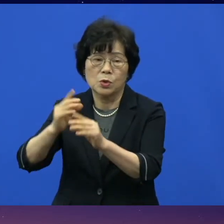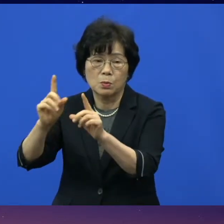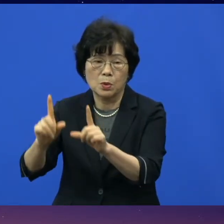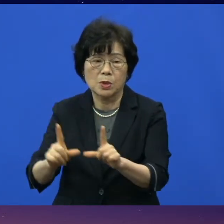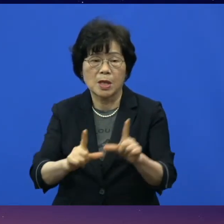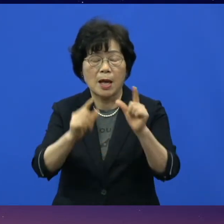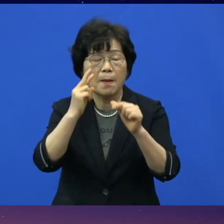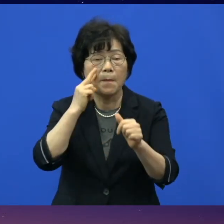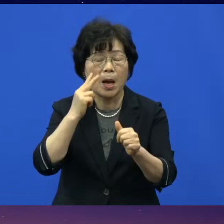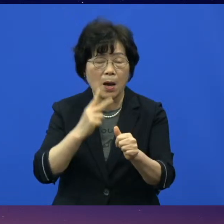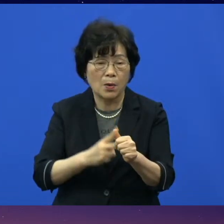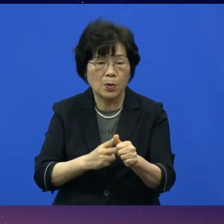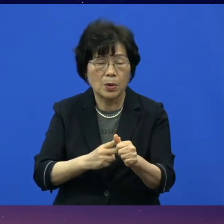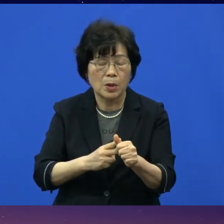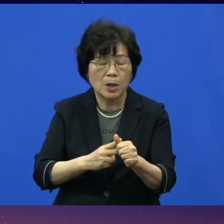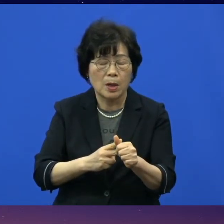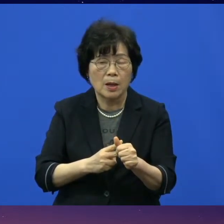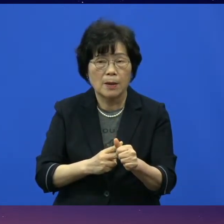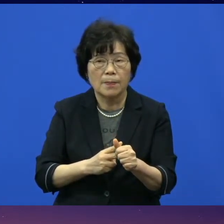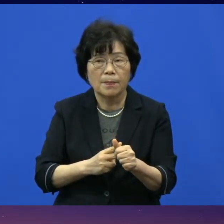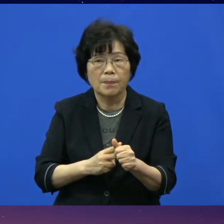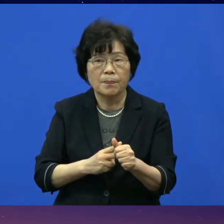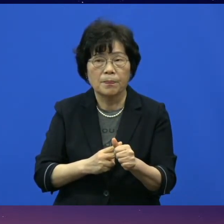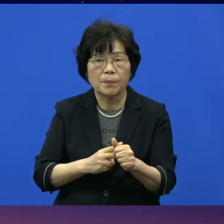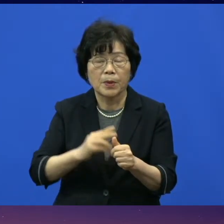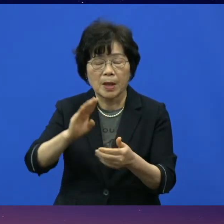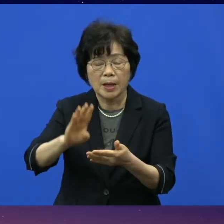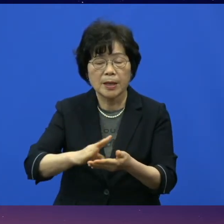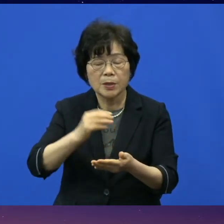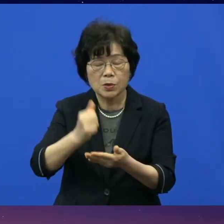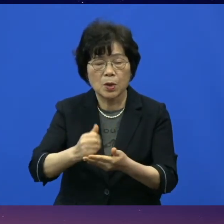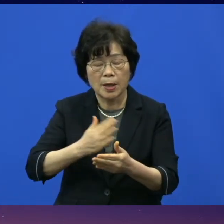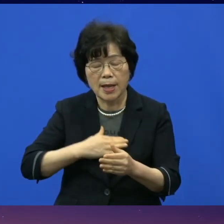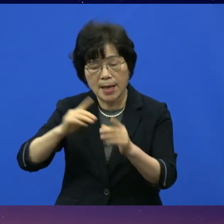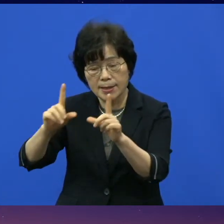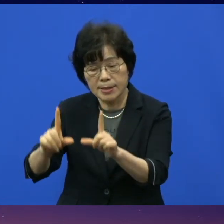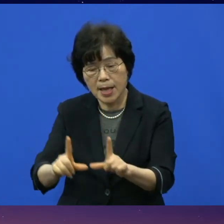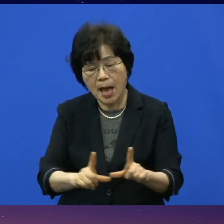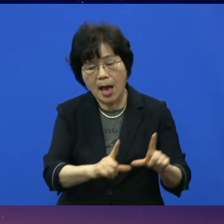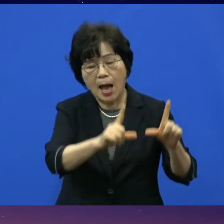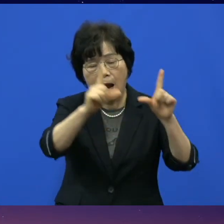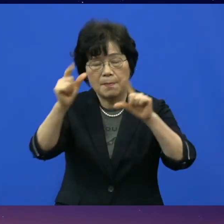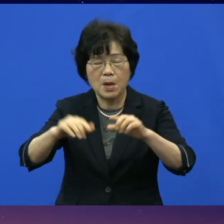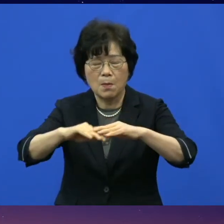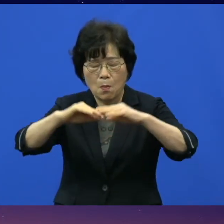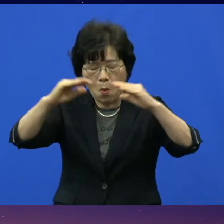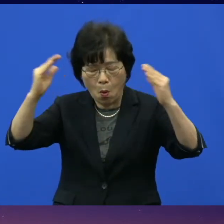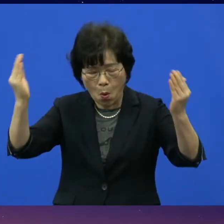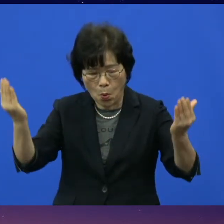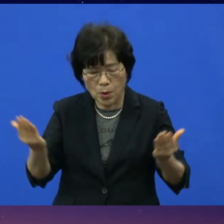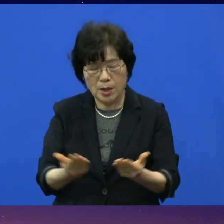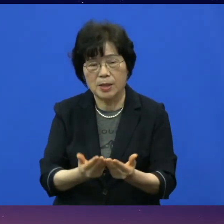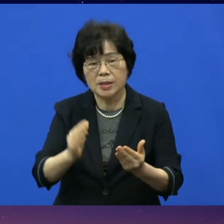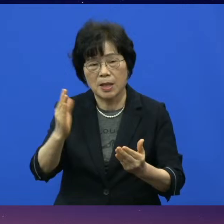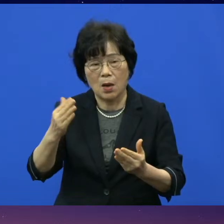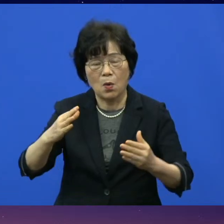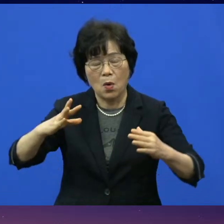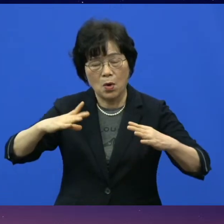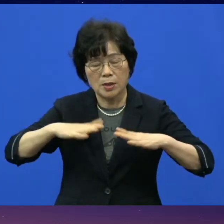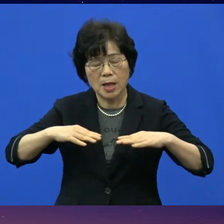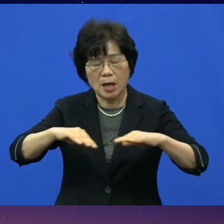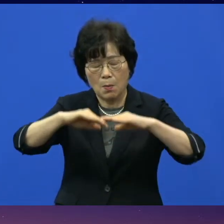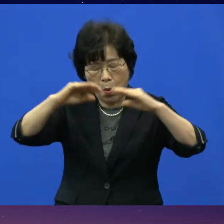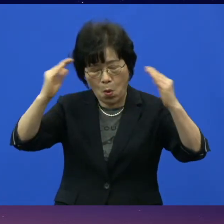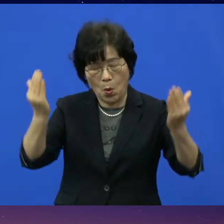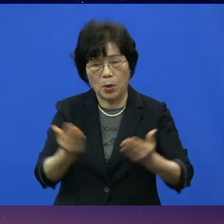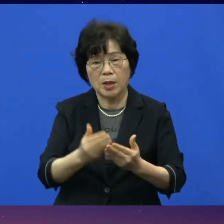그리스도가 우리의 이야기의 핵심이에요. 그리스도가 우리의 삶의 전부예요. 그리스도가 우리의 자랑의 모든 것이에요. 그걸 하고